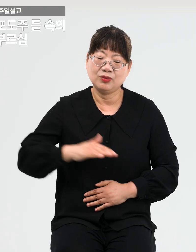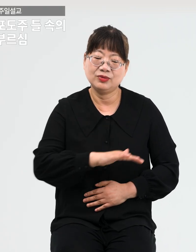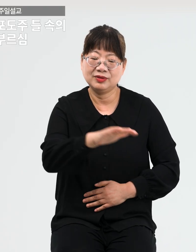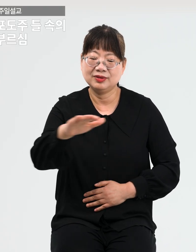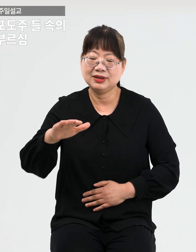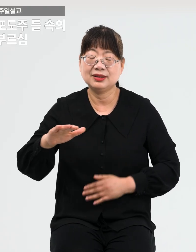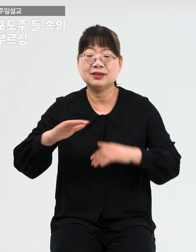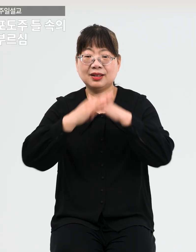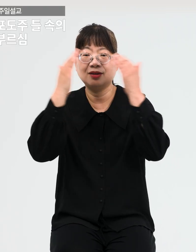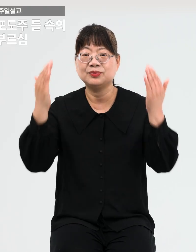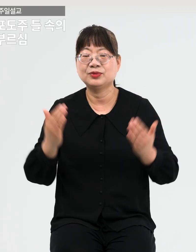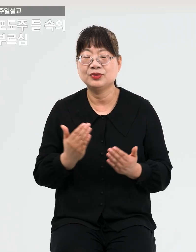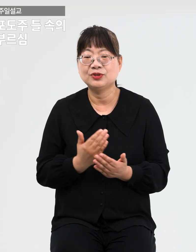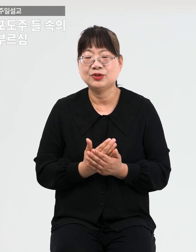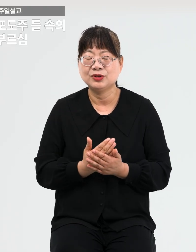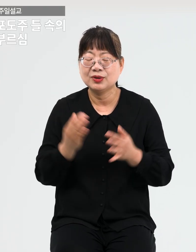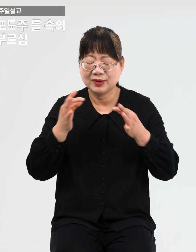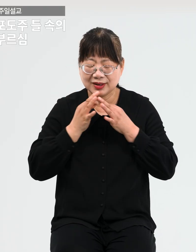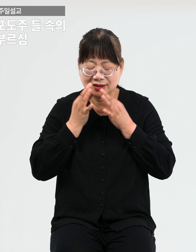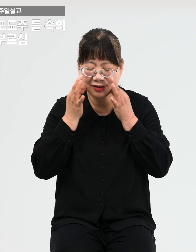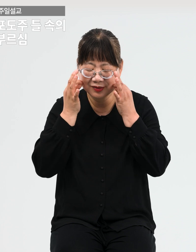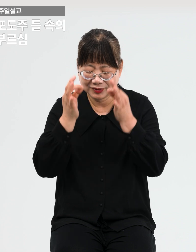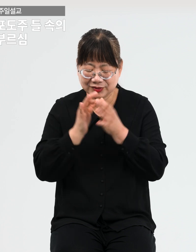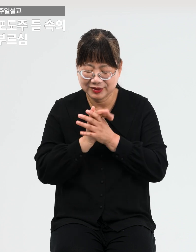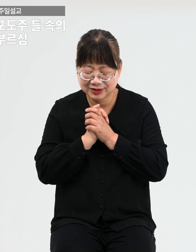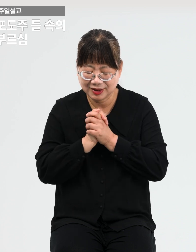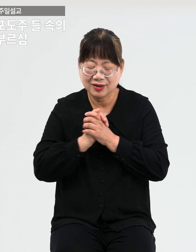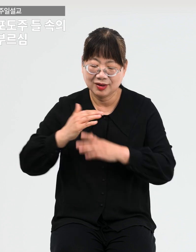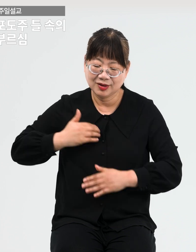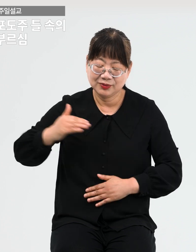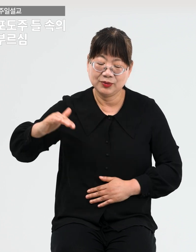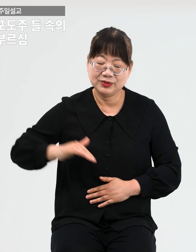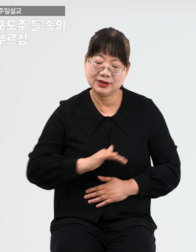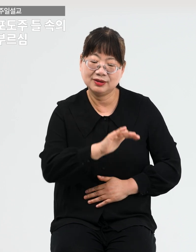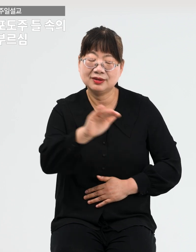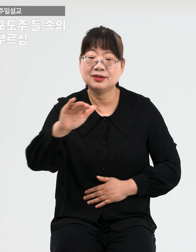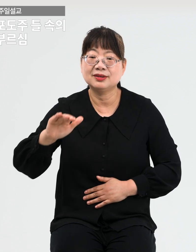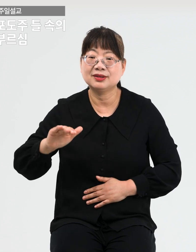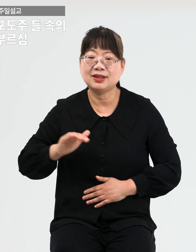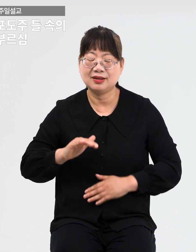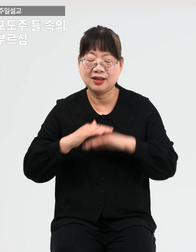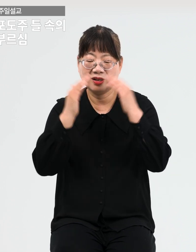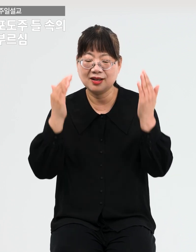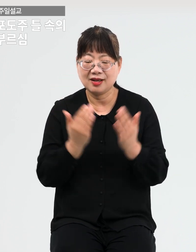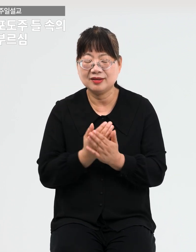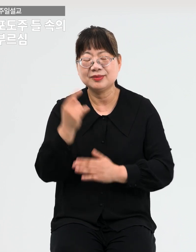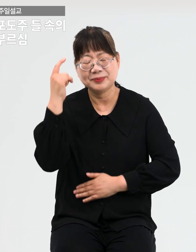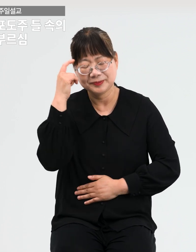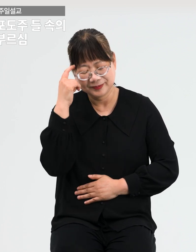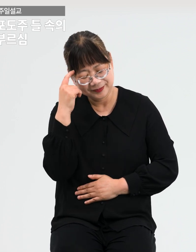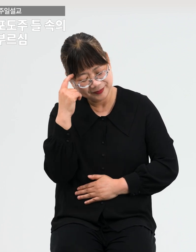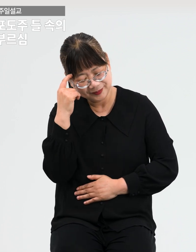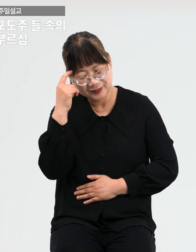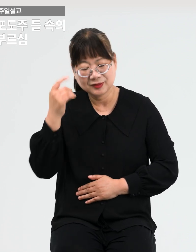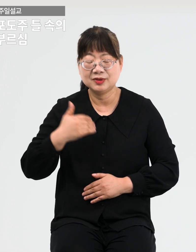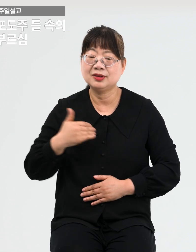우리의 모든 간구도 우리의 모든